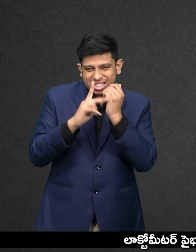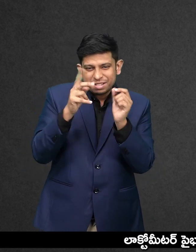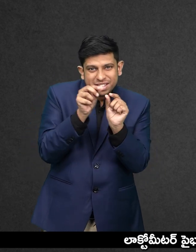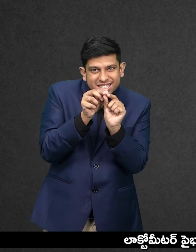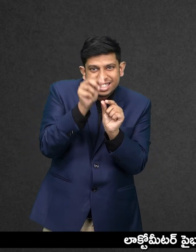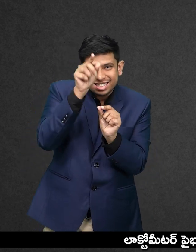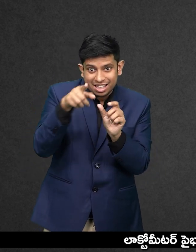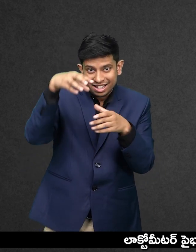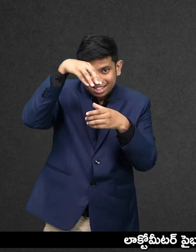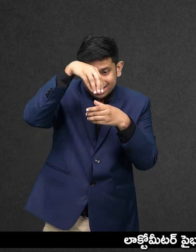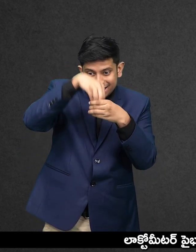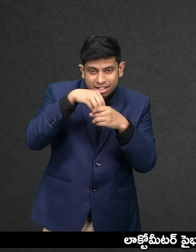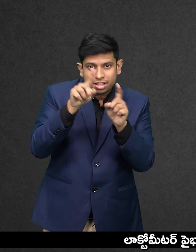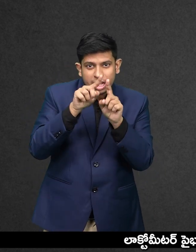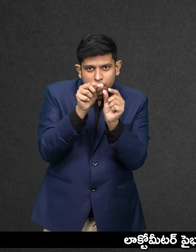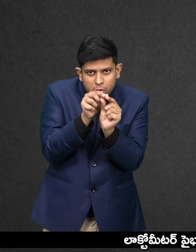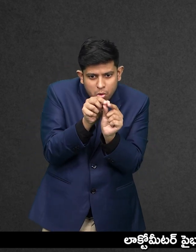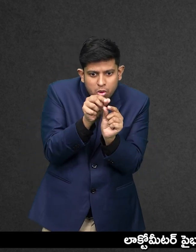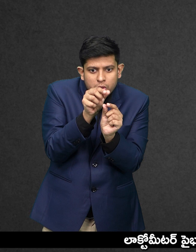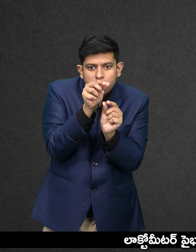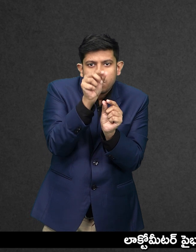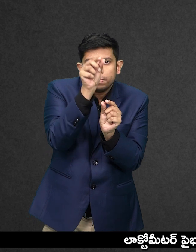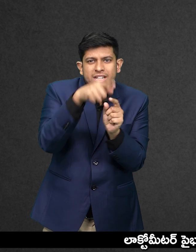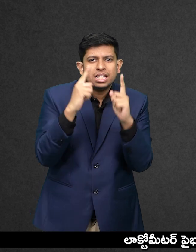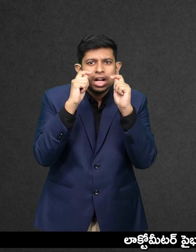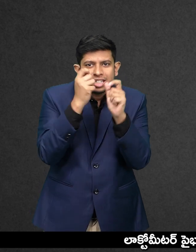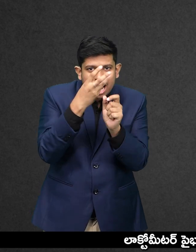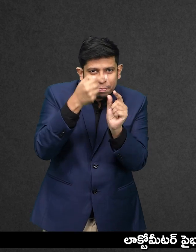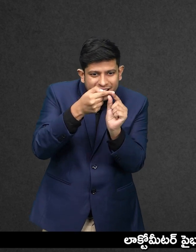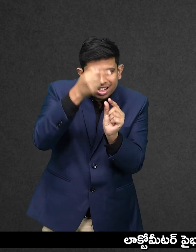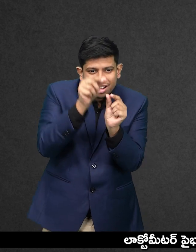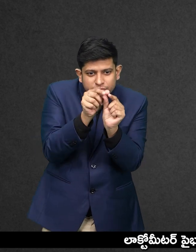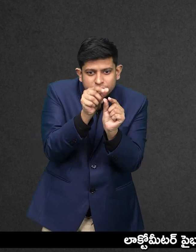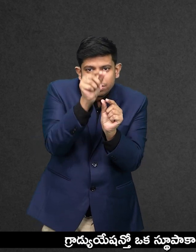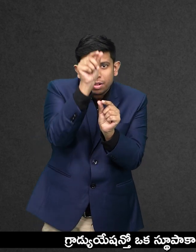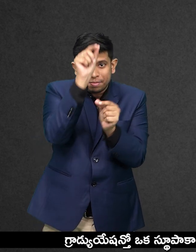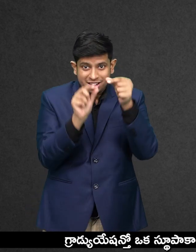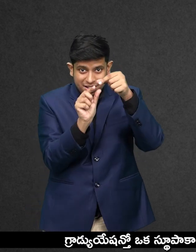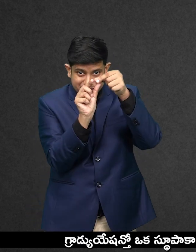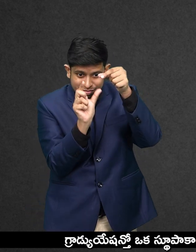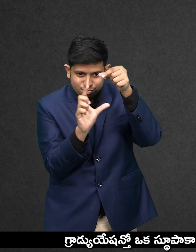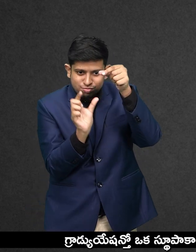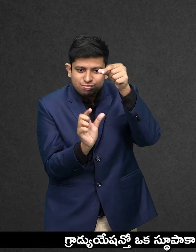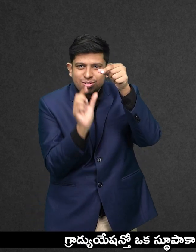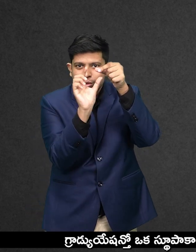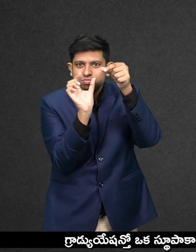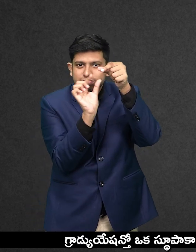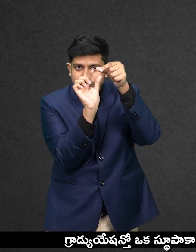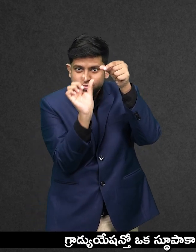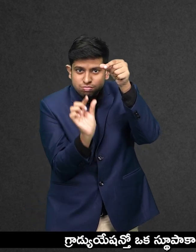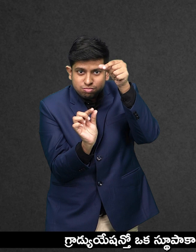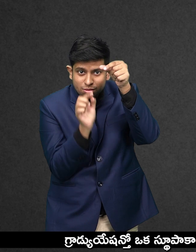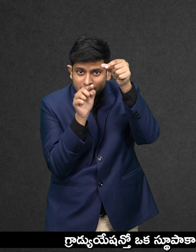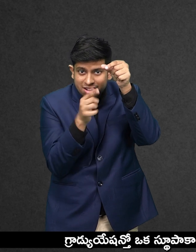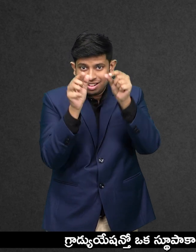లాక్టోమీటర్ పైభాగంలో 15 నుండి దిగువన 45 వరకు ఉండే గ్రాడ్యుయేషన్తో ఒక